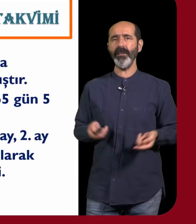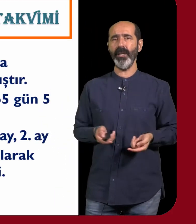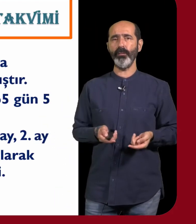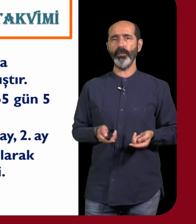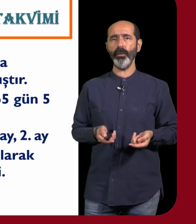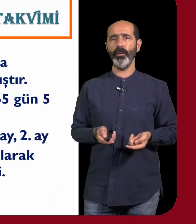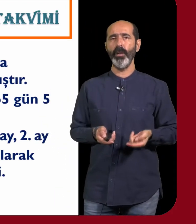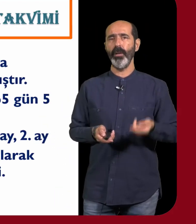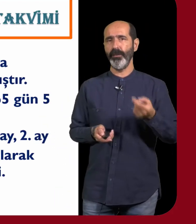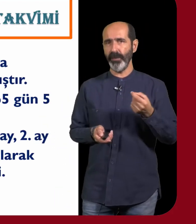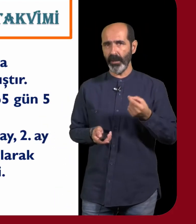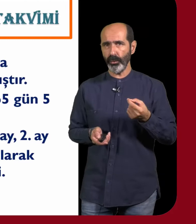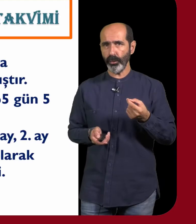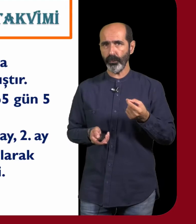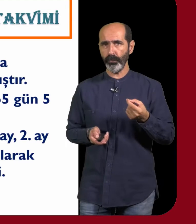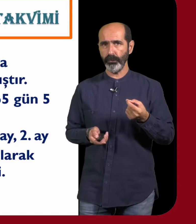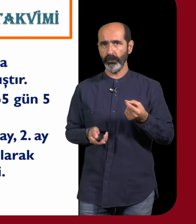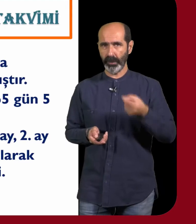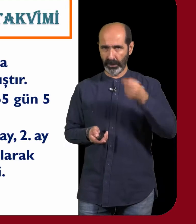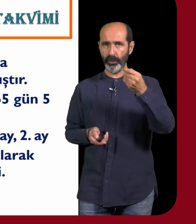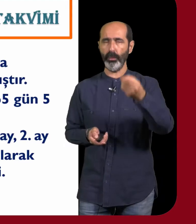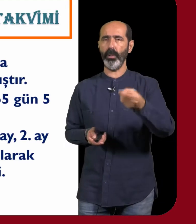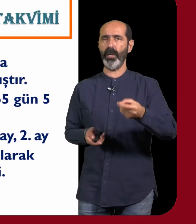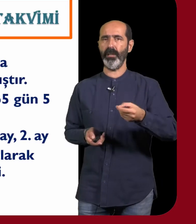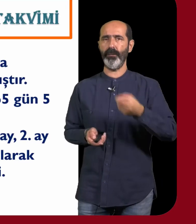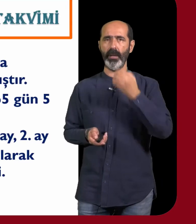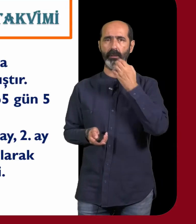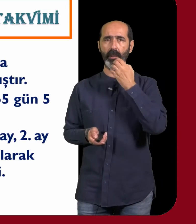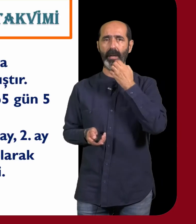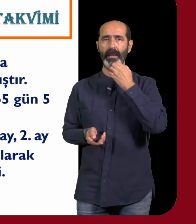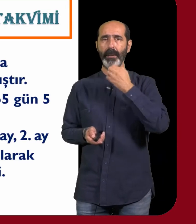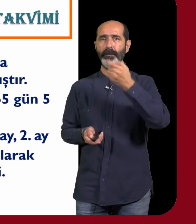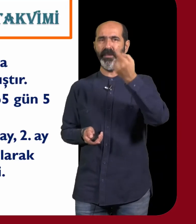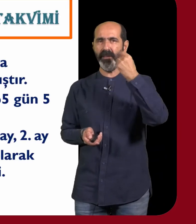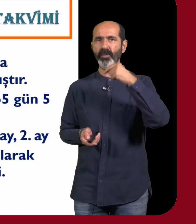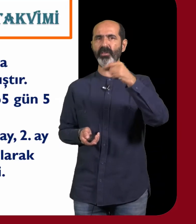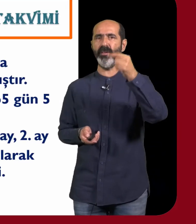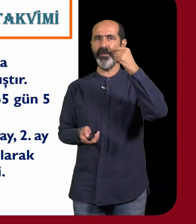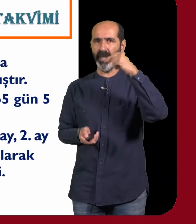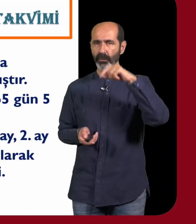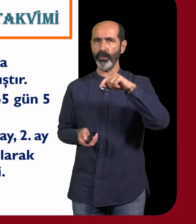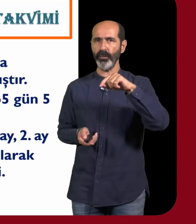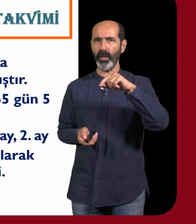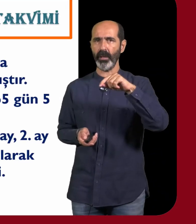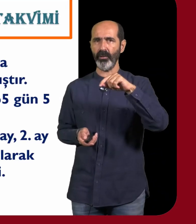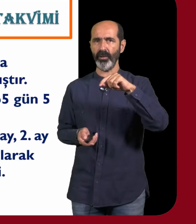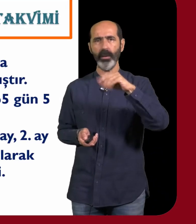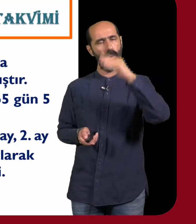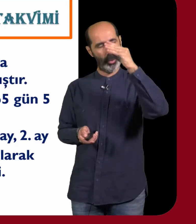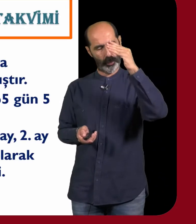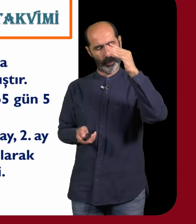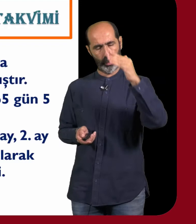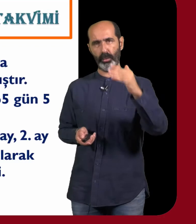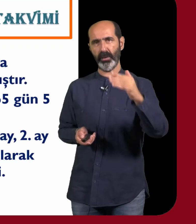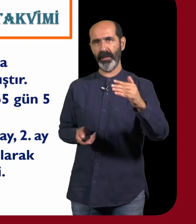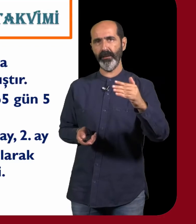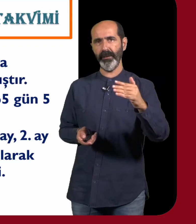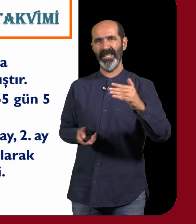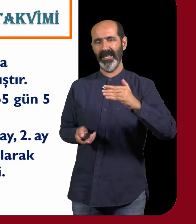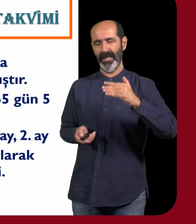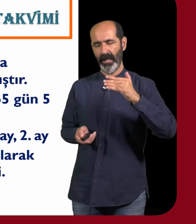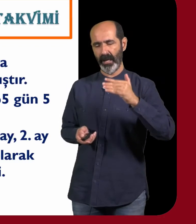nedir Nevruz Nevruz Yenigün olarak ifade ediyor ama bizim için ne oluruz arkadaşlar